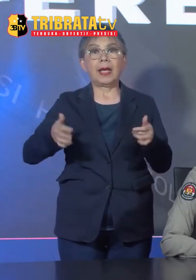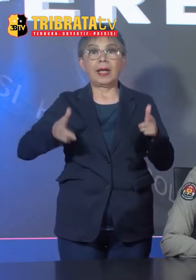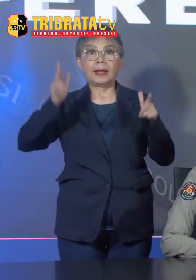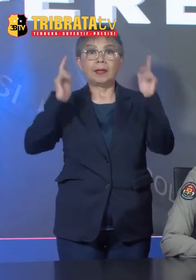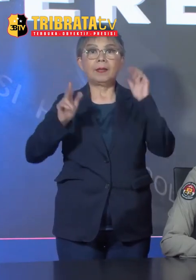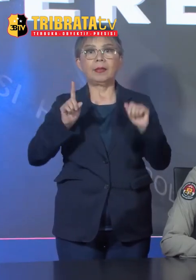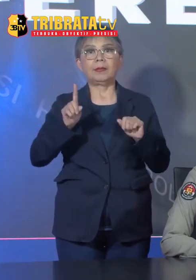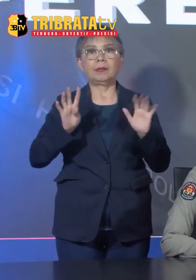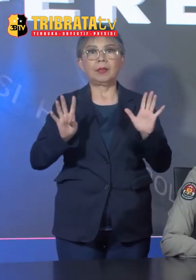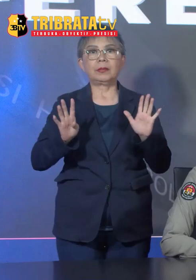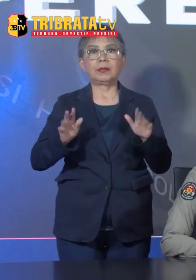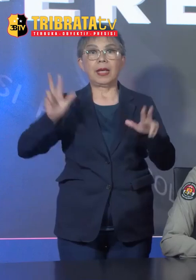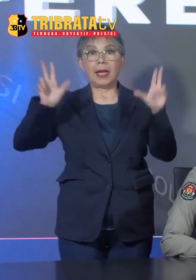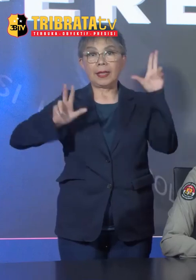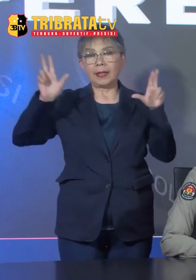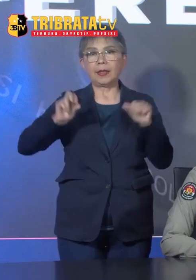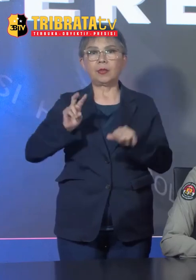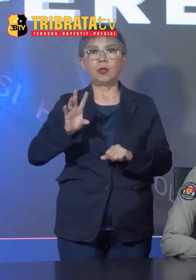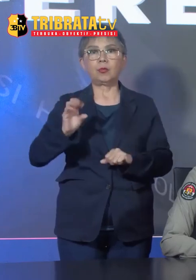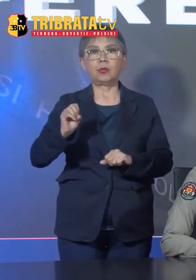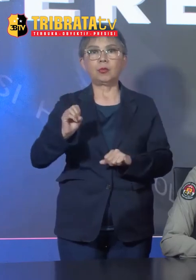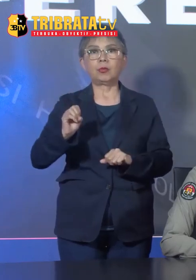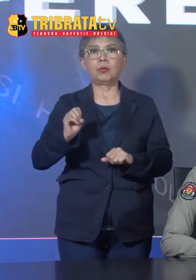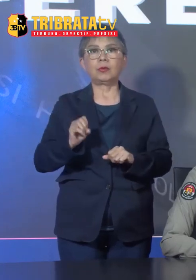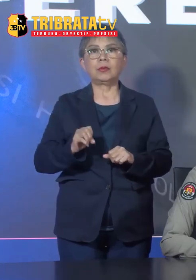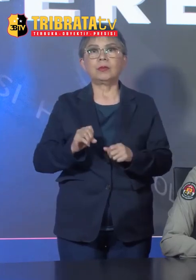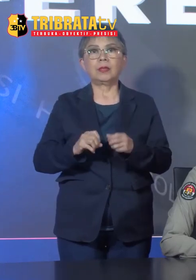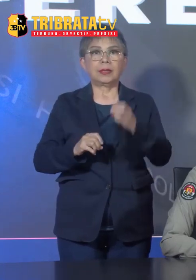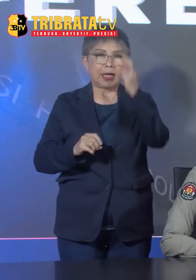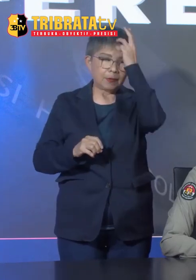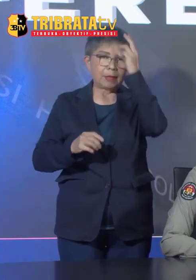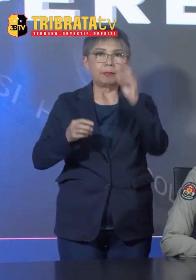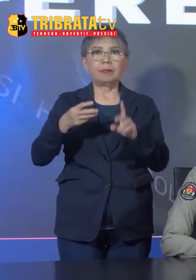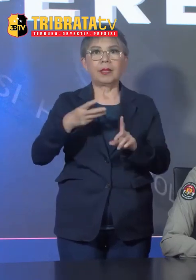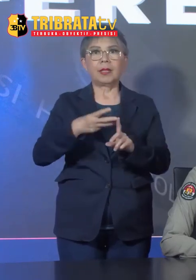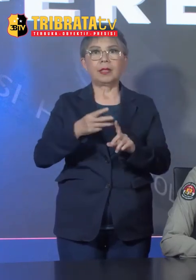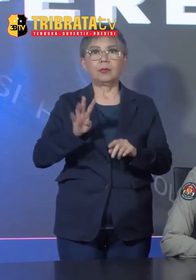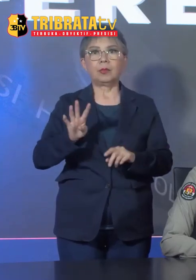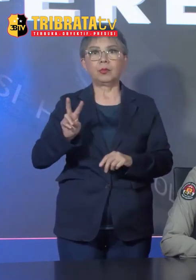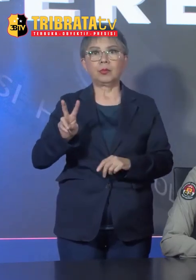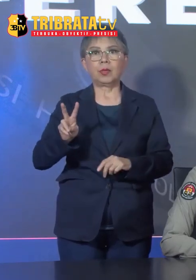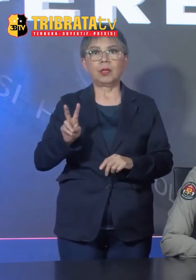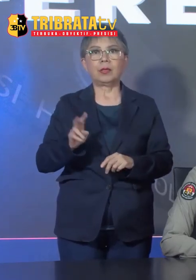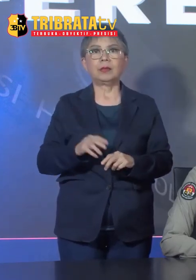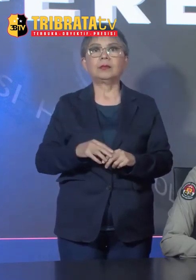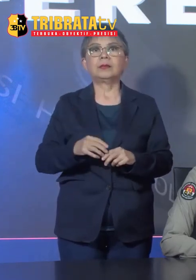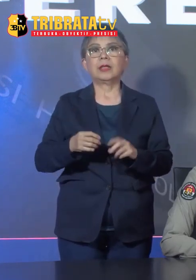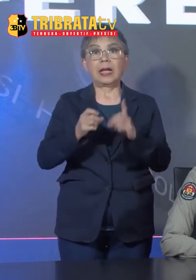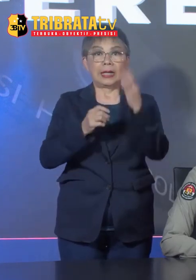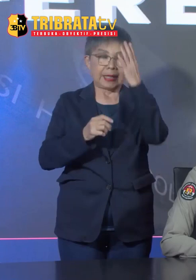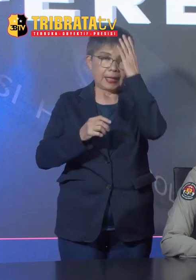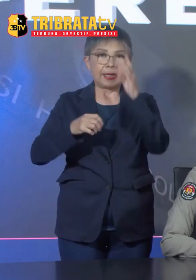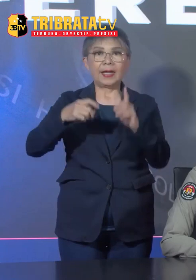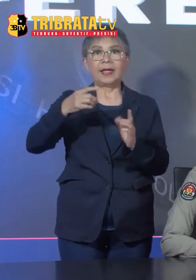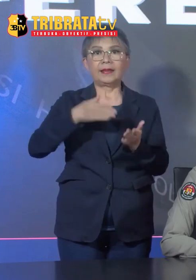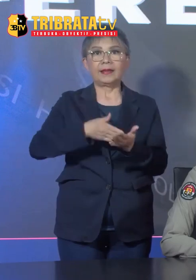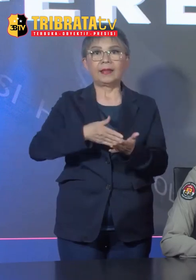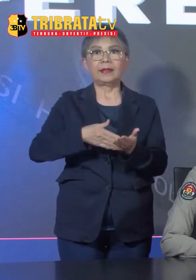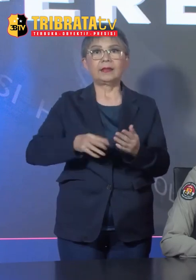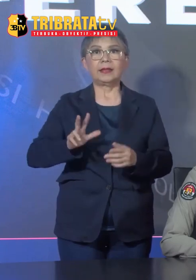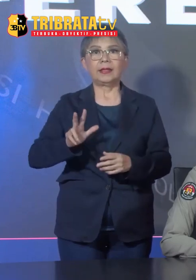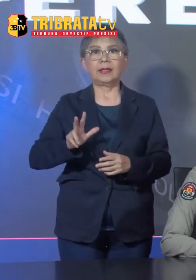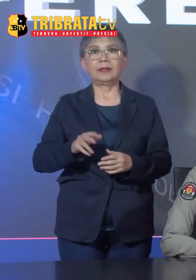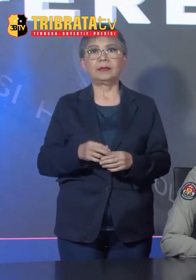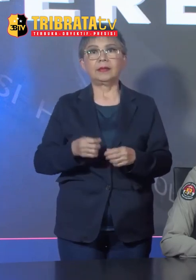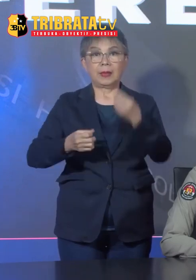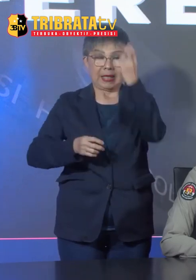14 Polda NTT 20 Polda Kalbar 42 Polda Kalteng 3